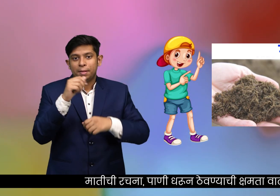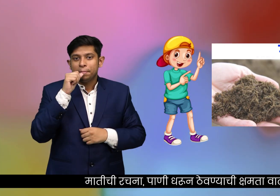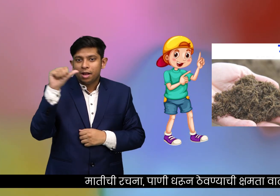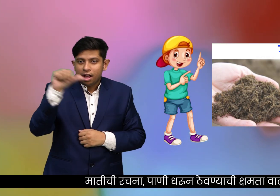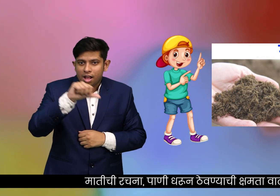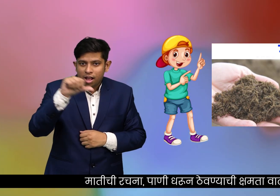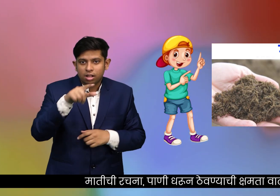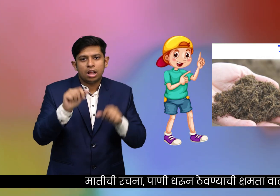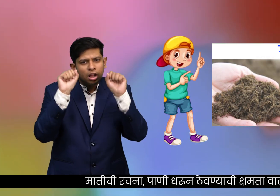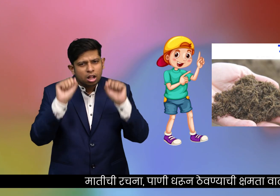धरून ठेवण्याची क्षमता वाढवते.